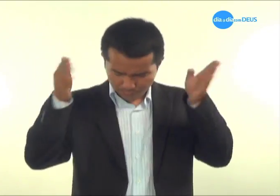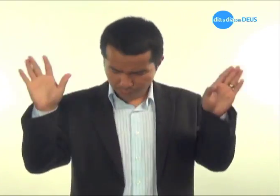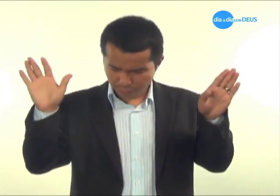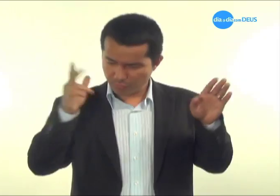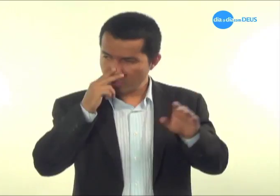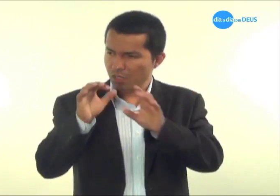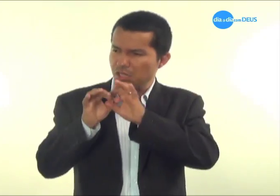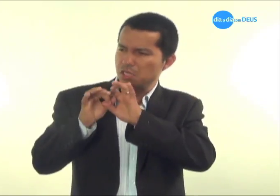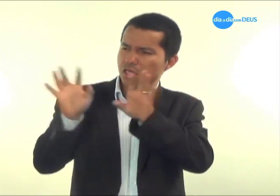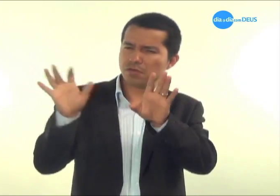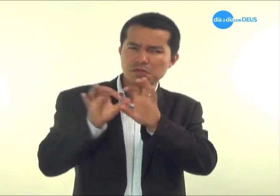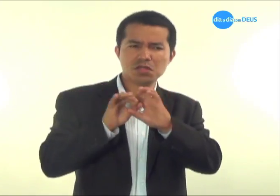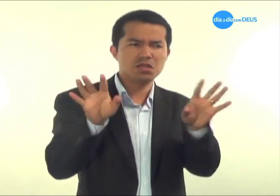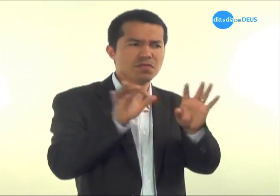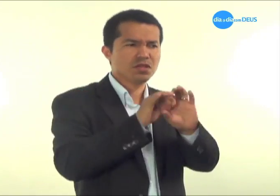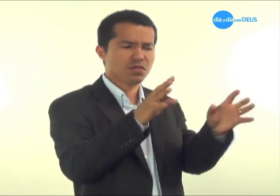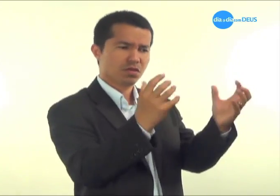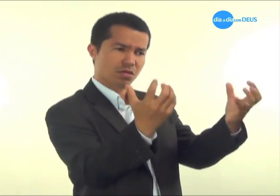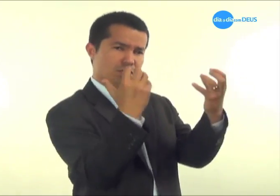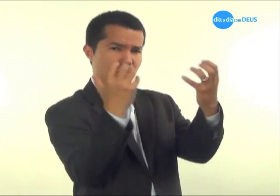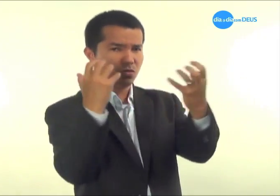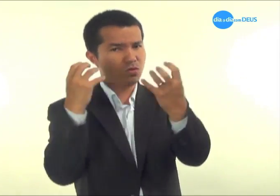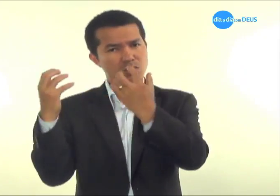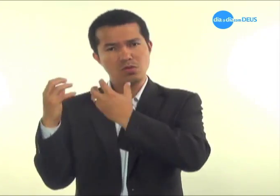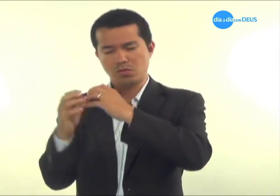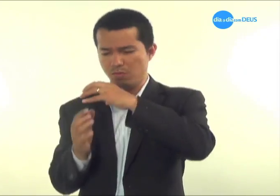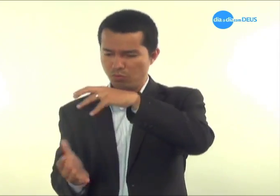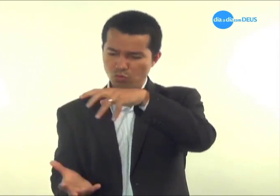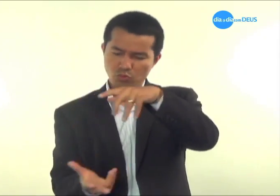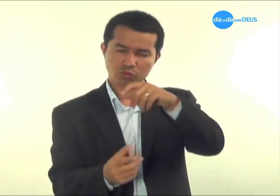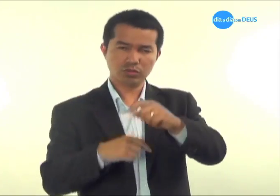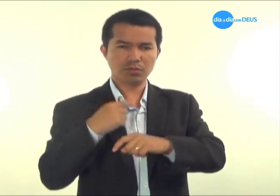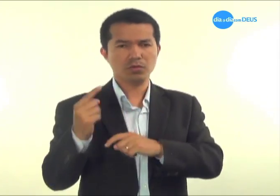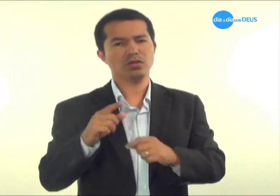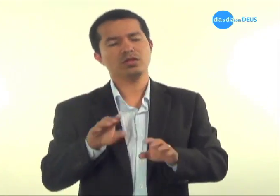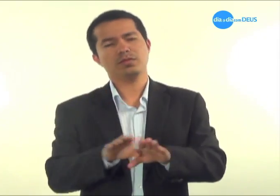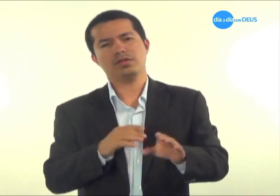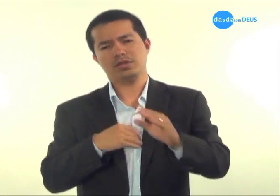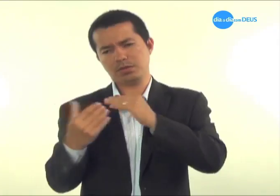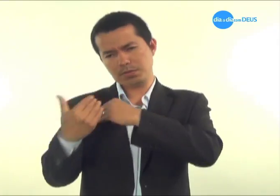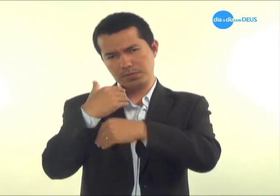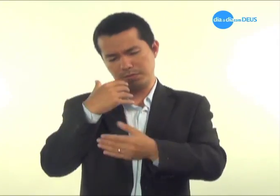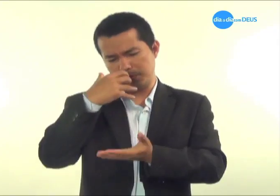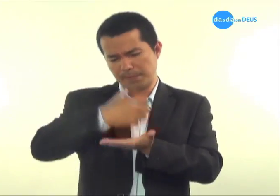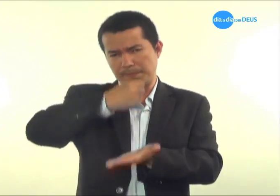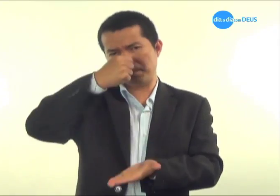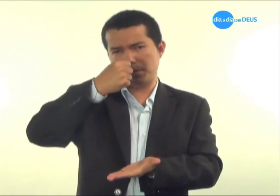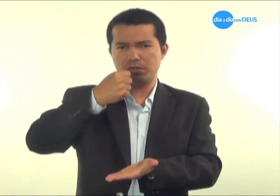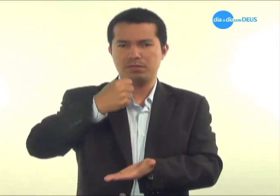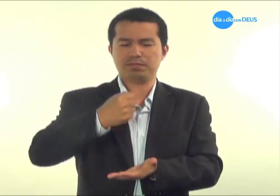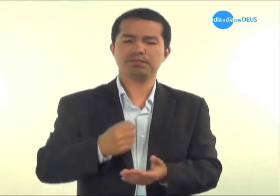nossos pensamentos sejam influenciados e depois dominados pelo